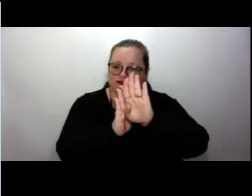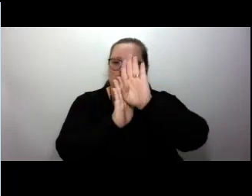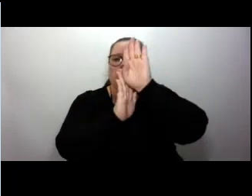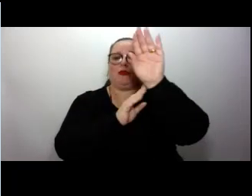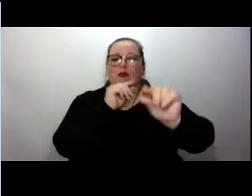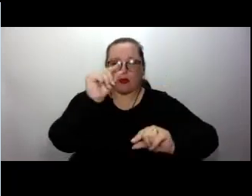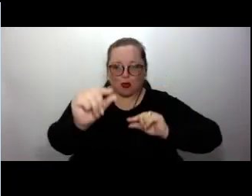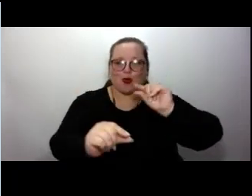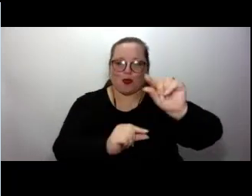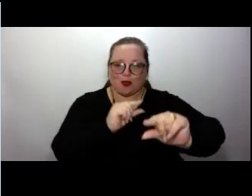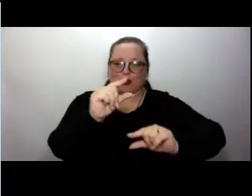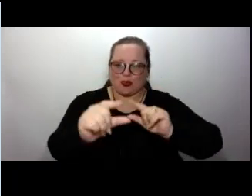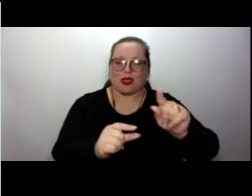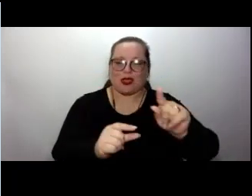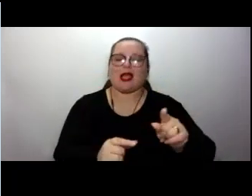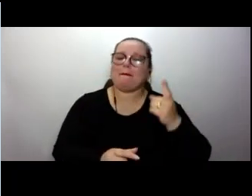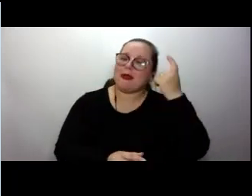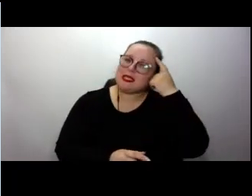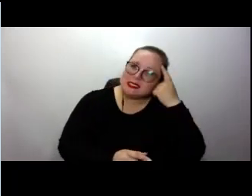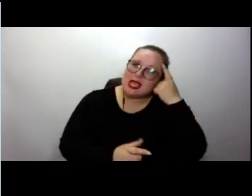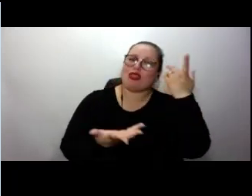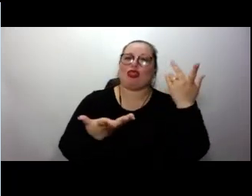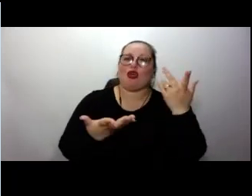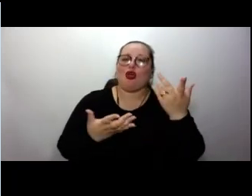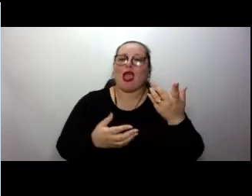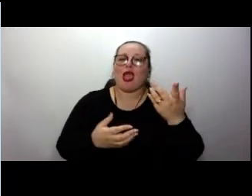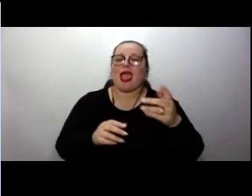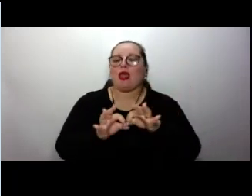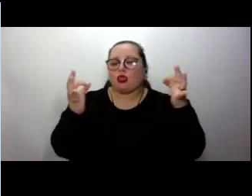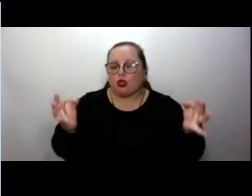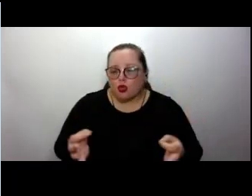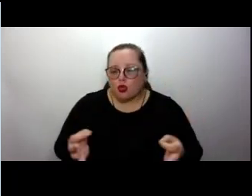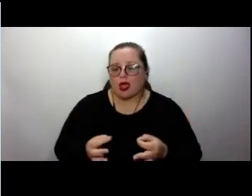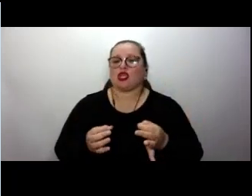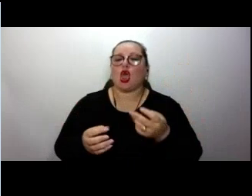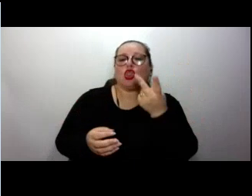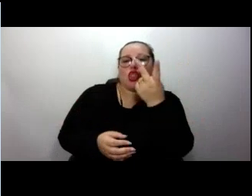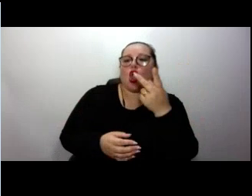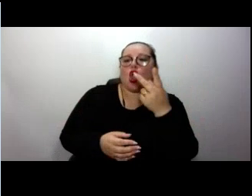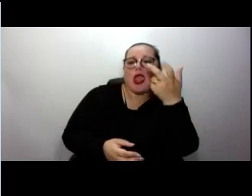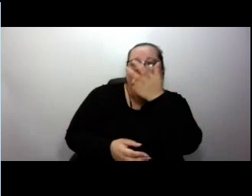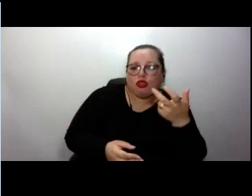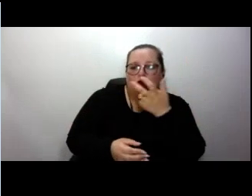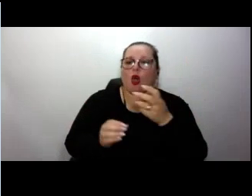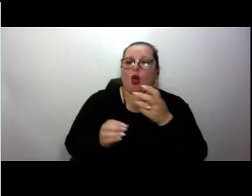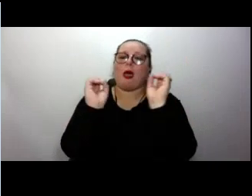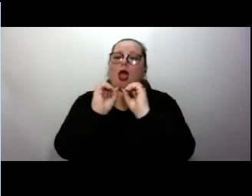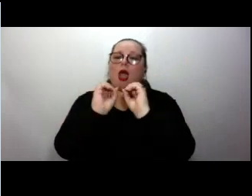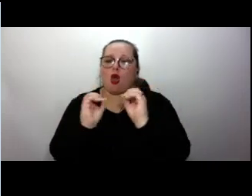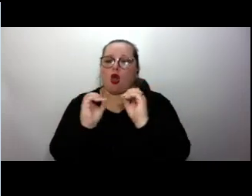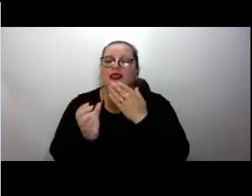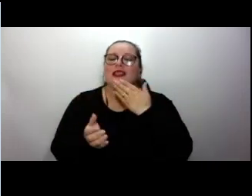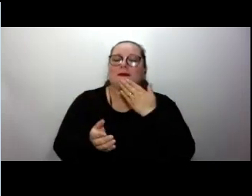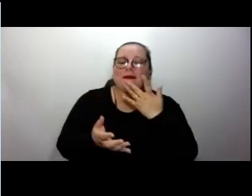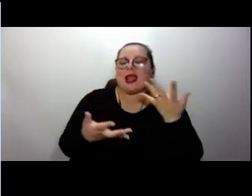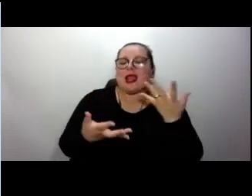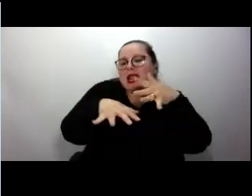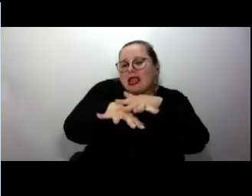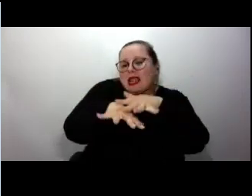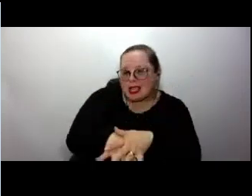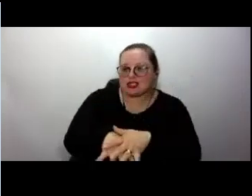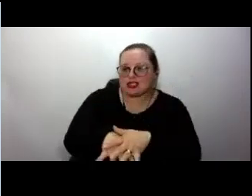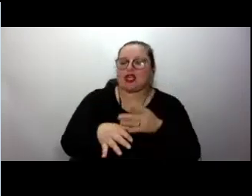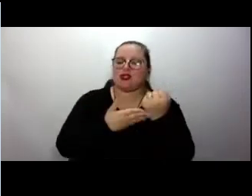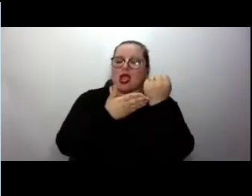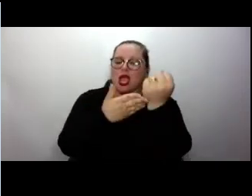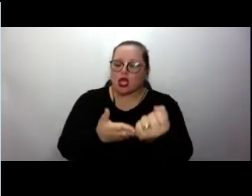una educación bilingüe y ojalá intercultural también para esta población escolar que enriquece además a la comunidad